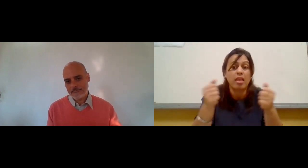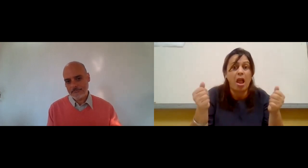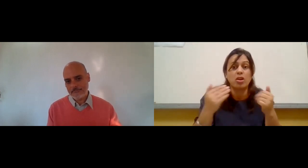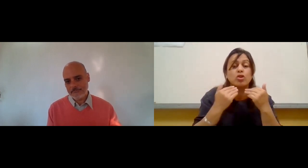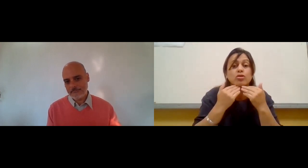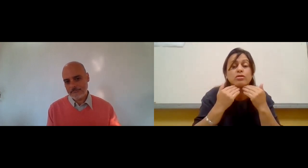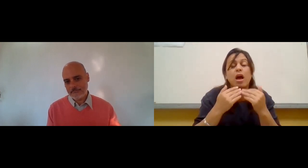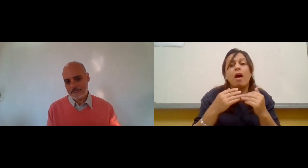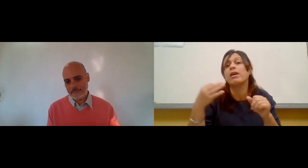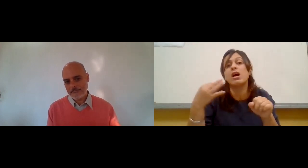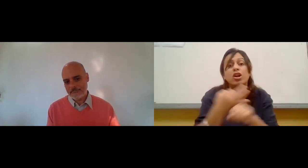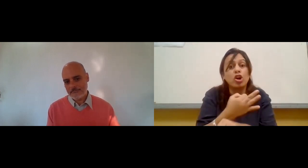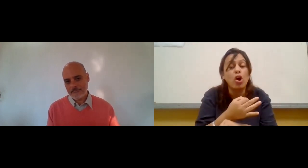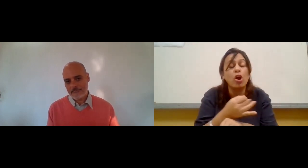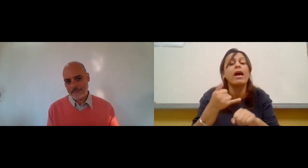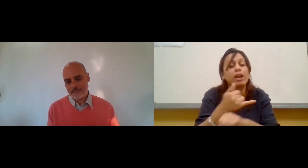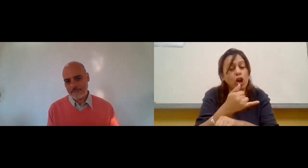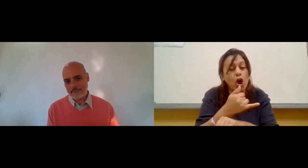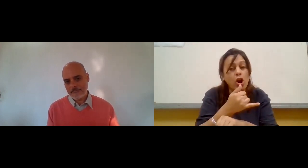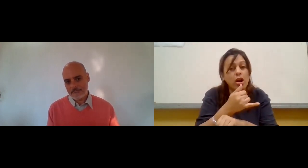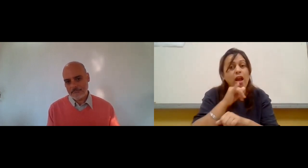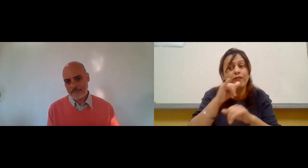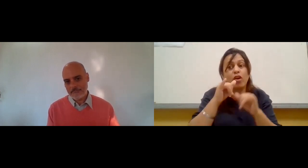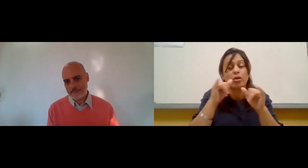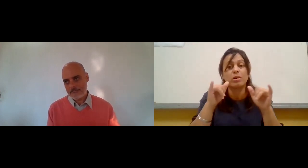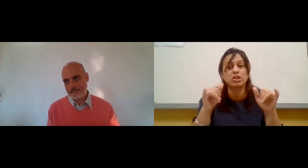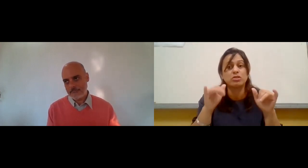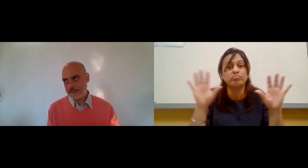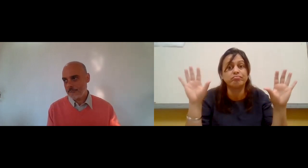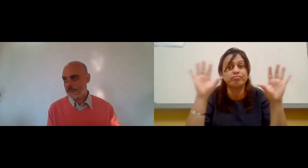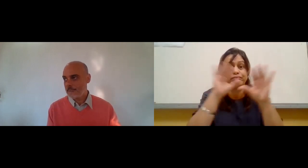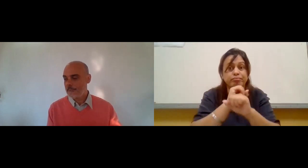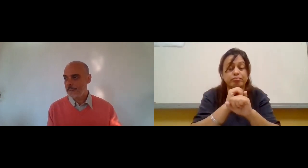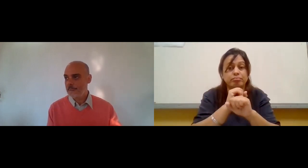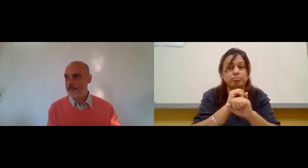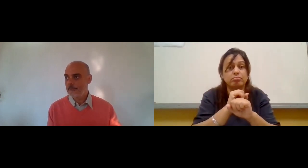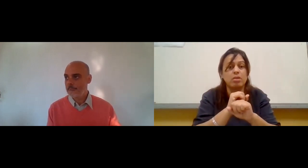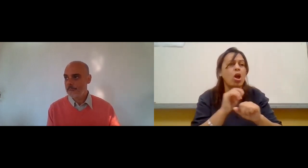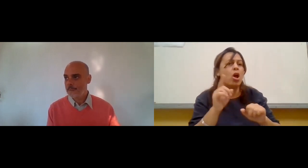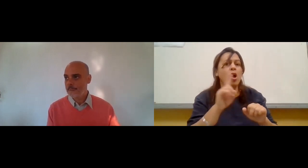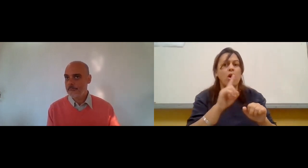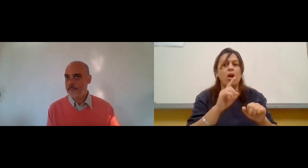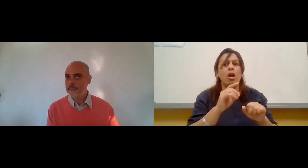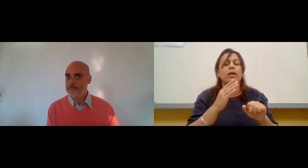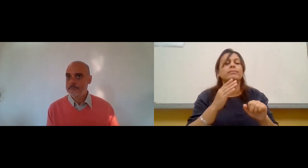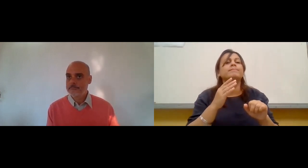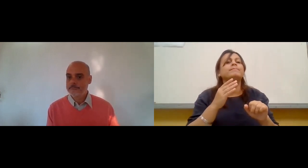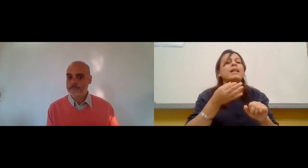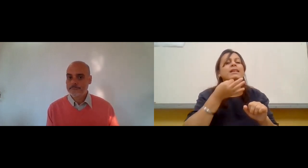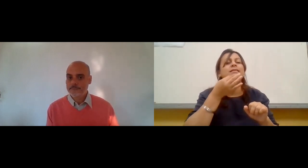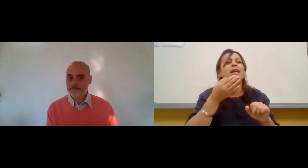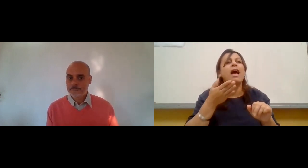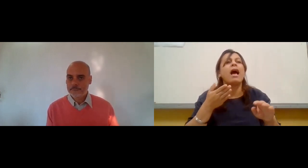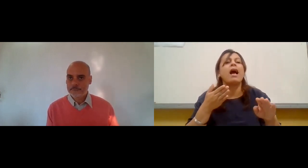cual cualquiera de las dos cosas confunde, No, ¿no? no, Era de la Universidad de la decía República, el ¿estás acceso seguro? directo a lenguas de señas, digo, el acceso directo,